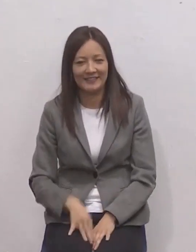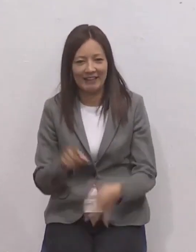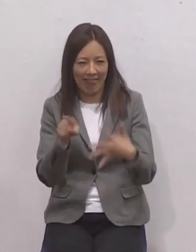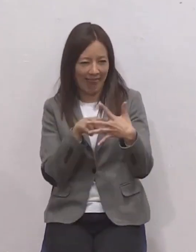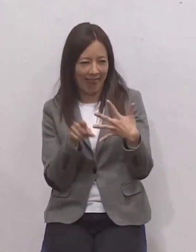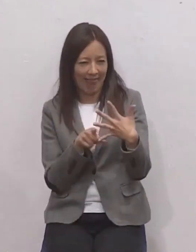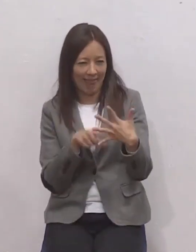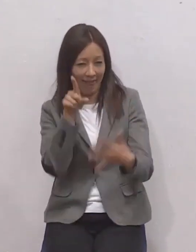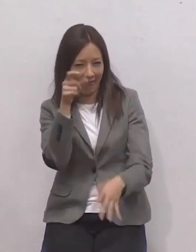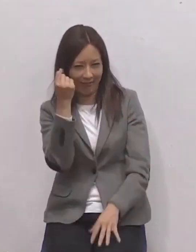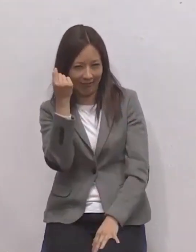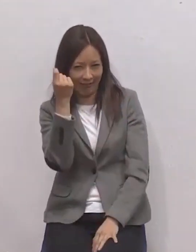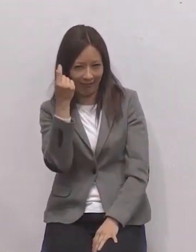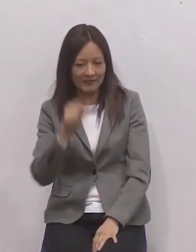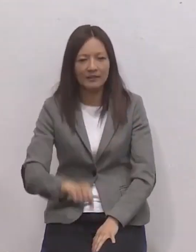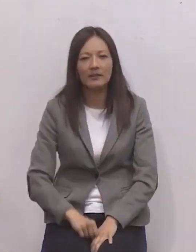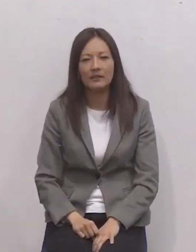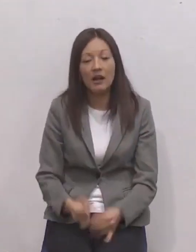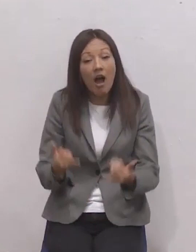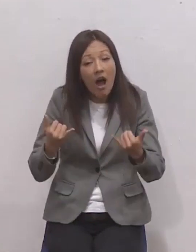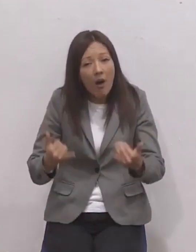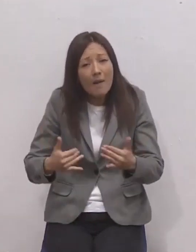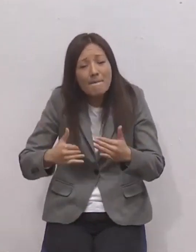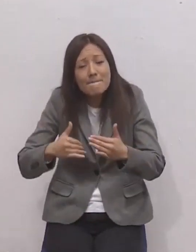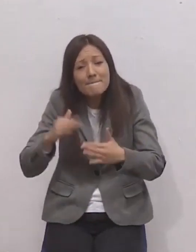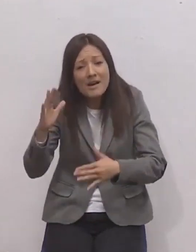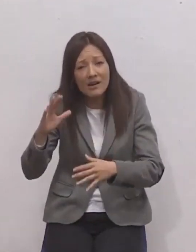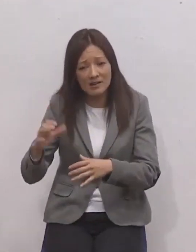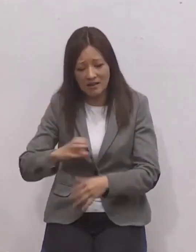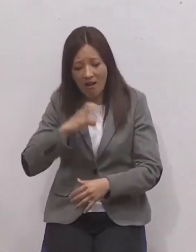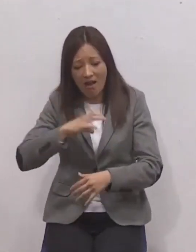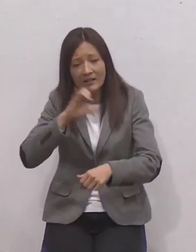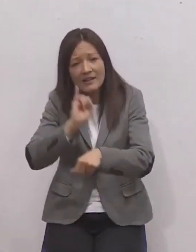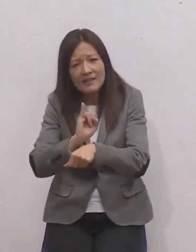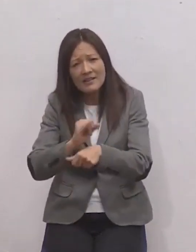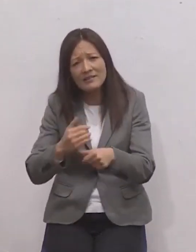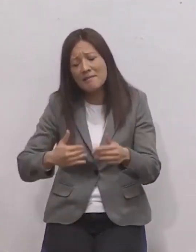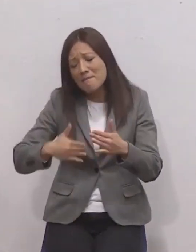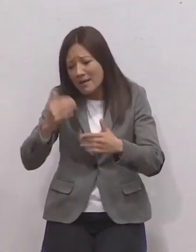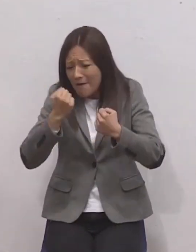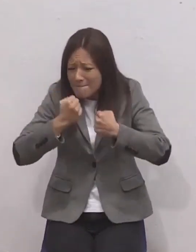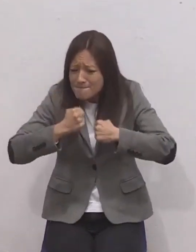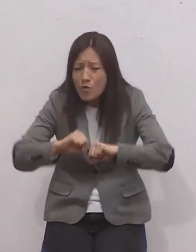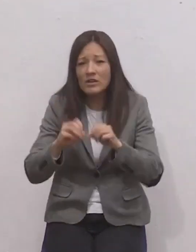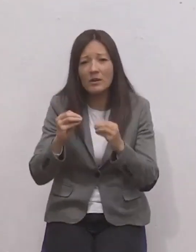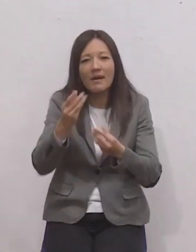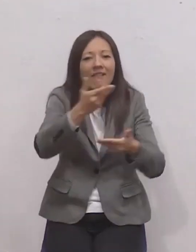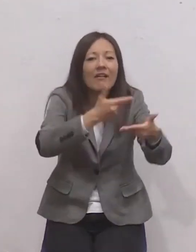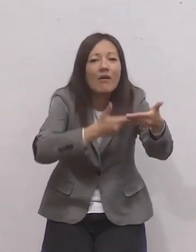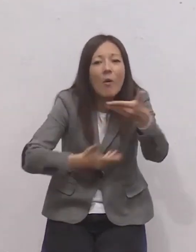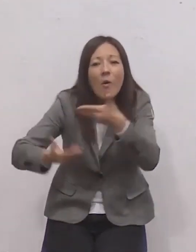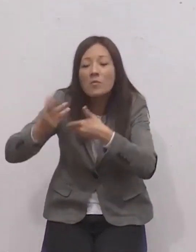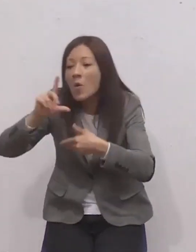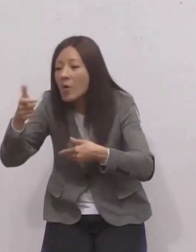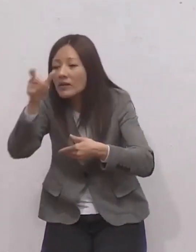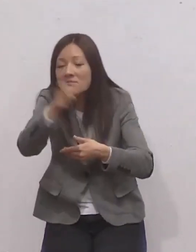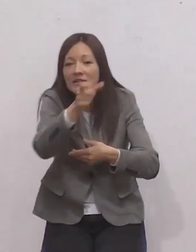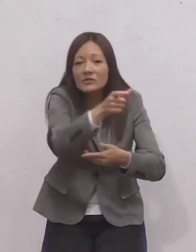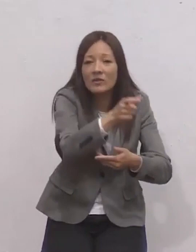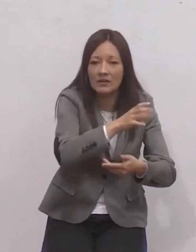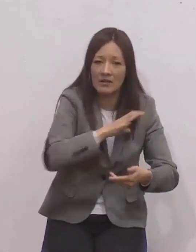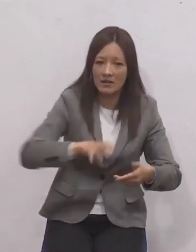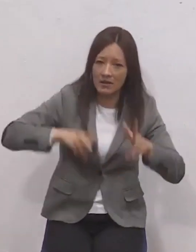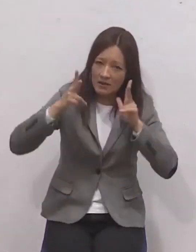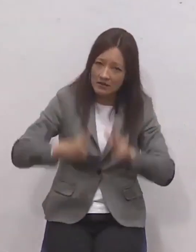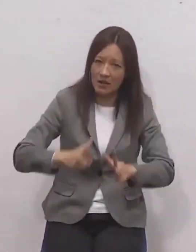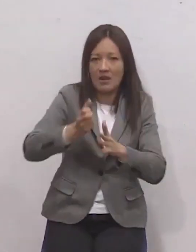¿Entiende que ahora nos toca hacer más iglesia? Ahora nos toca esforzarnos para tener la comunión con los santos. Por eso le digo,